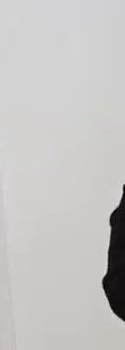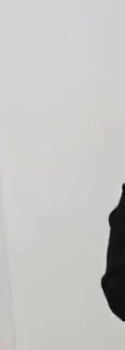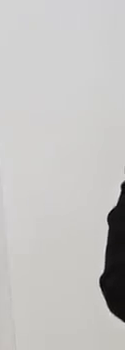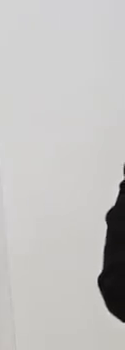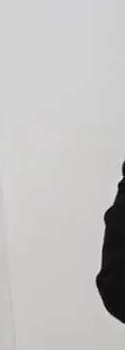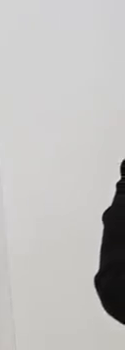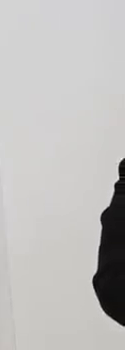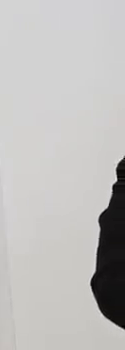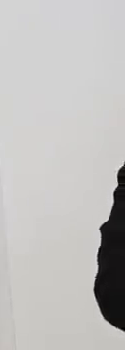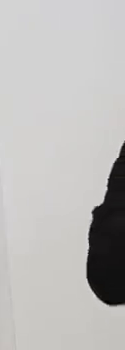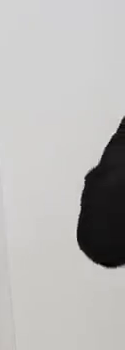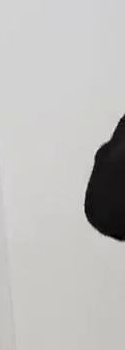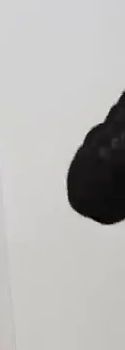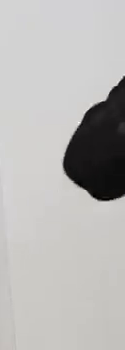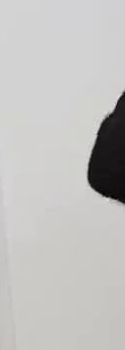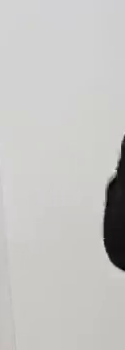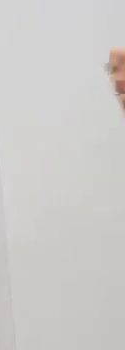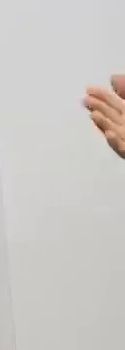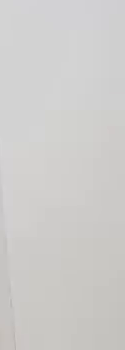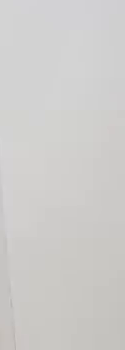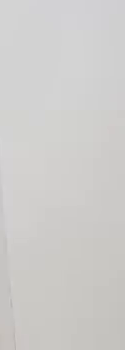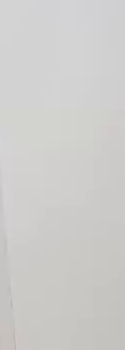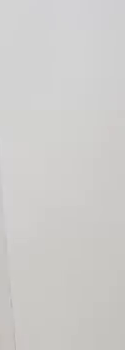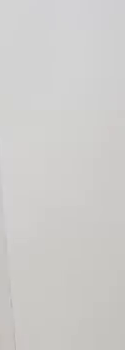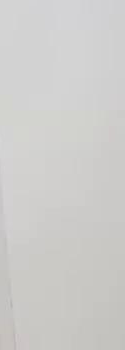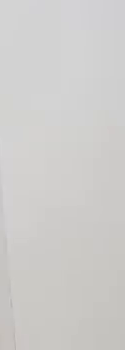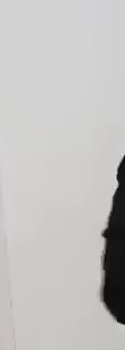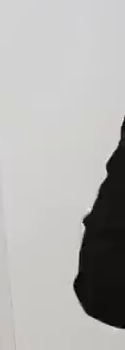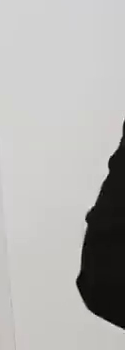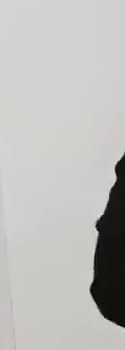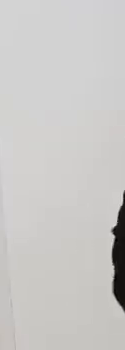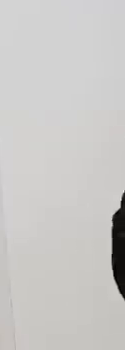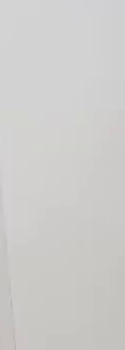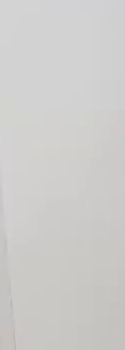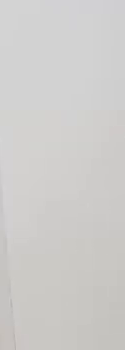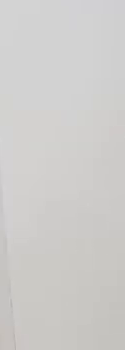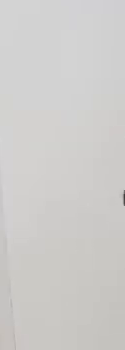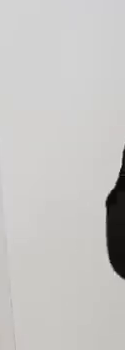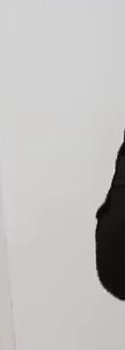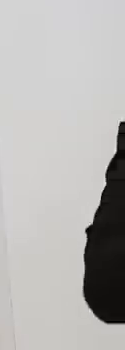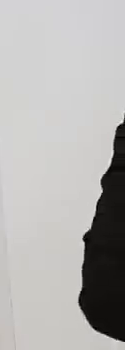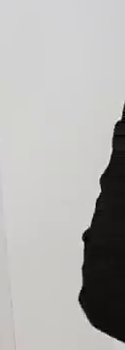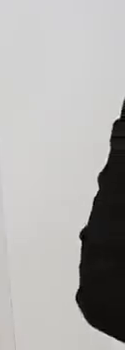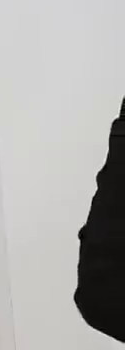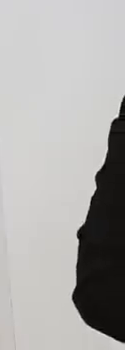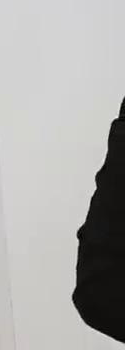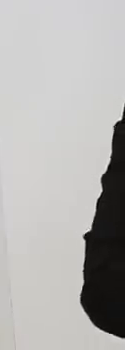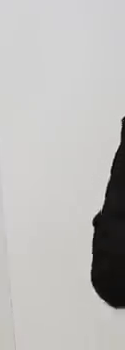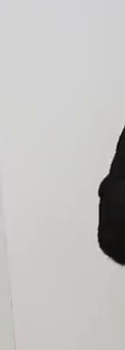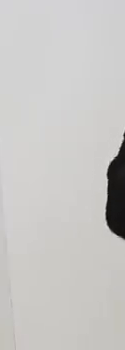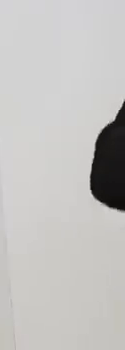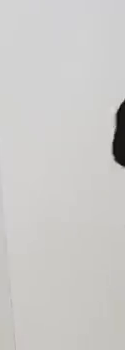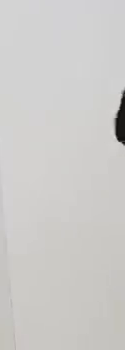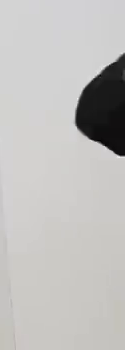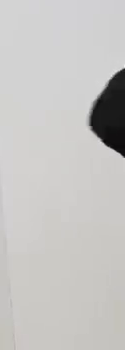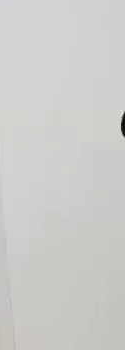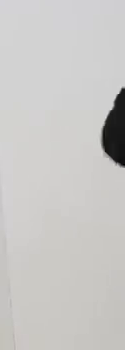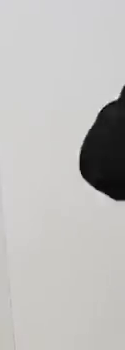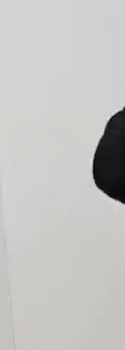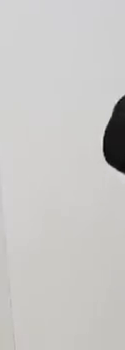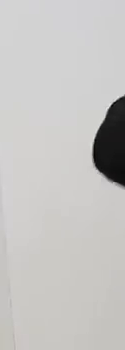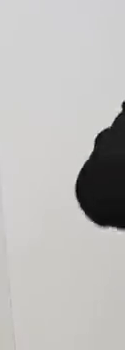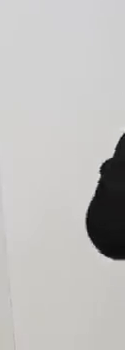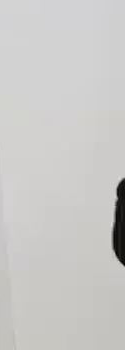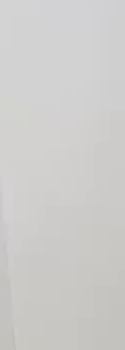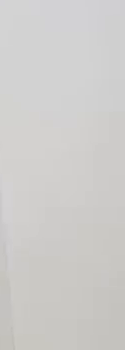이 작업 후 내년 2월부터는 본격적인 임무 운영에 착수하게 되며 이때의 운영 상황과 잔여 연료량